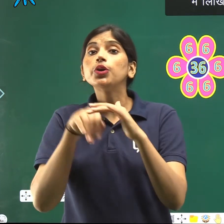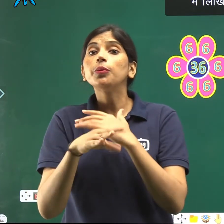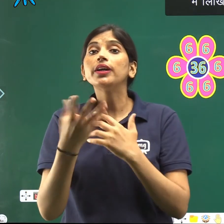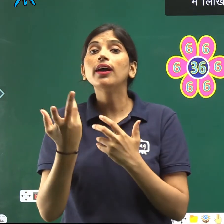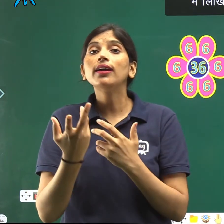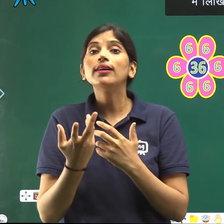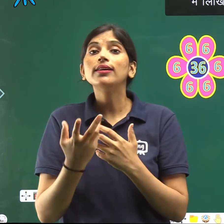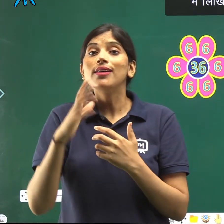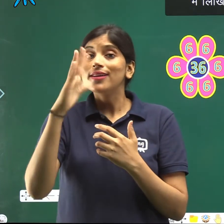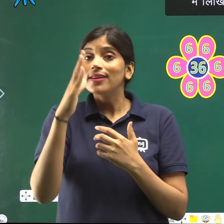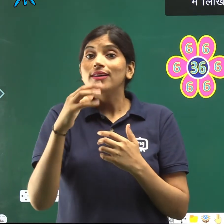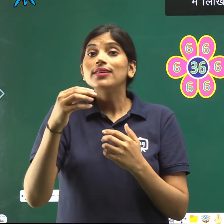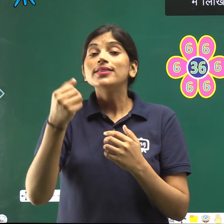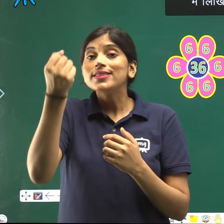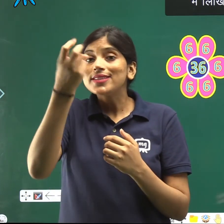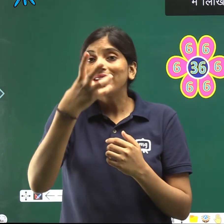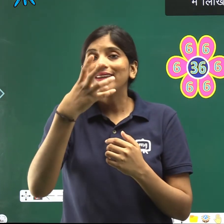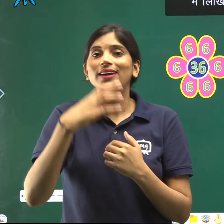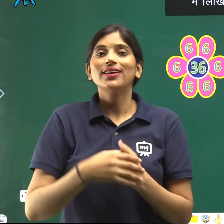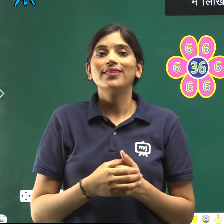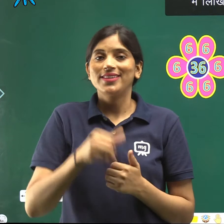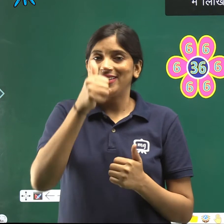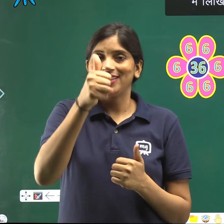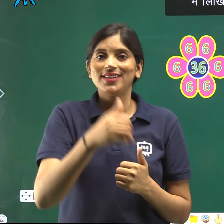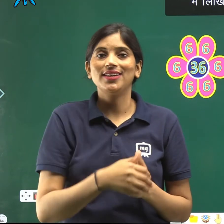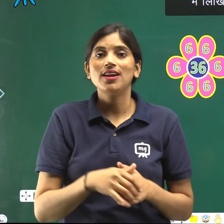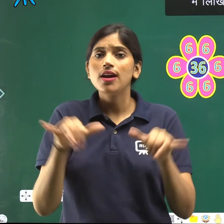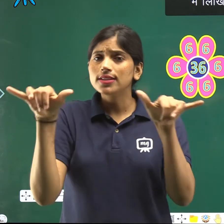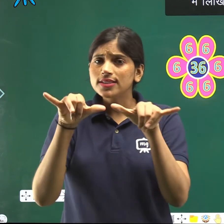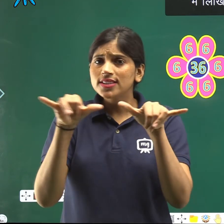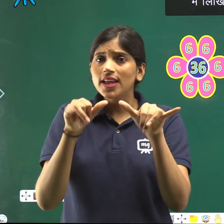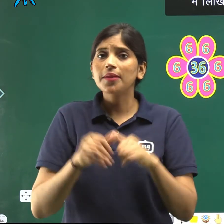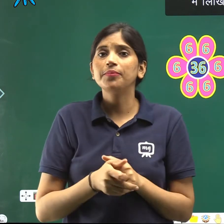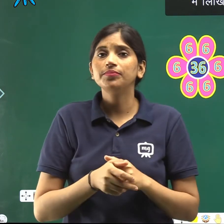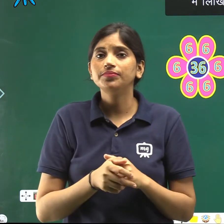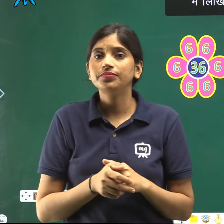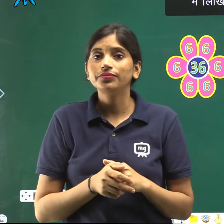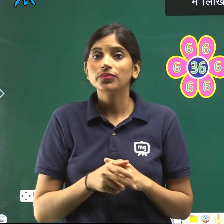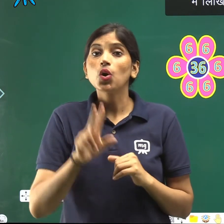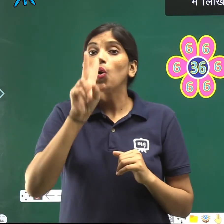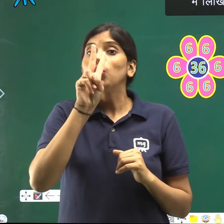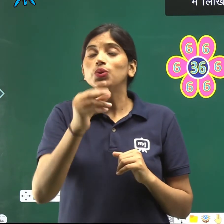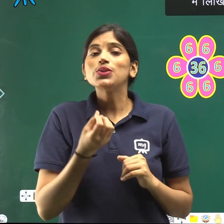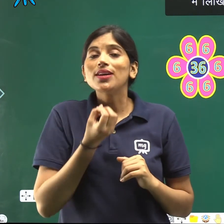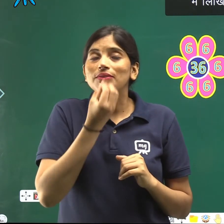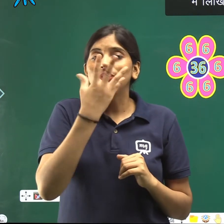है? संख्या। ठीक है? इसी तरह से दूसरा फूल